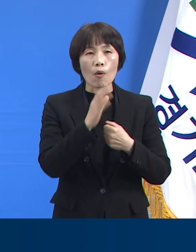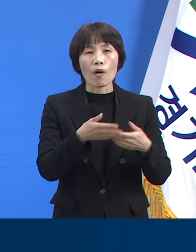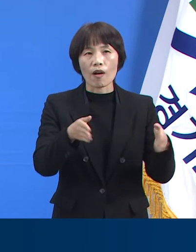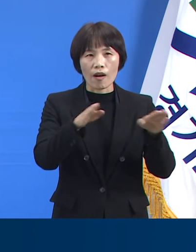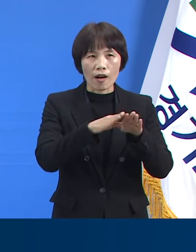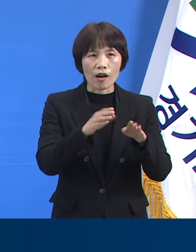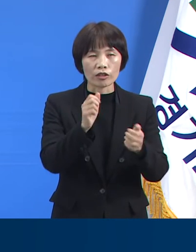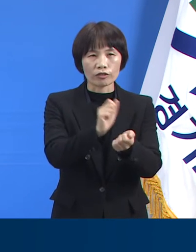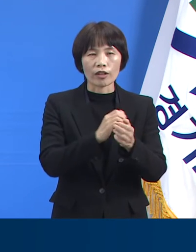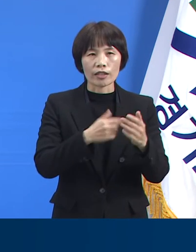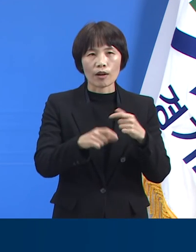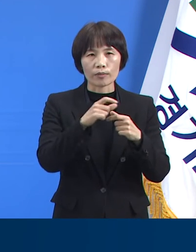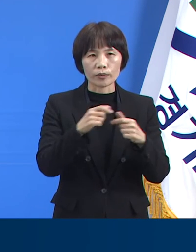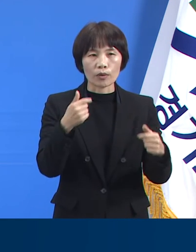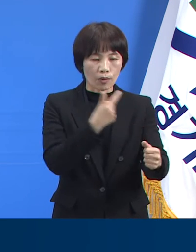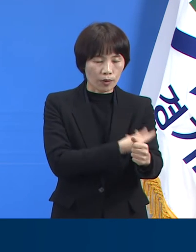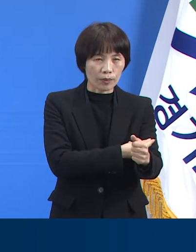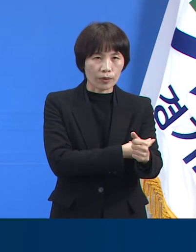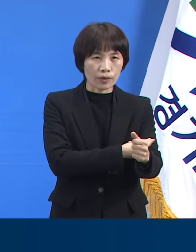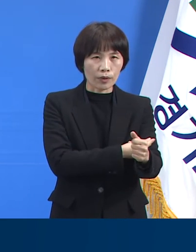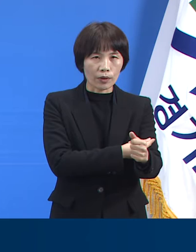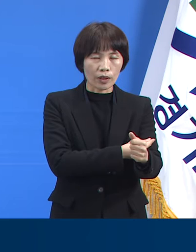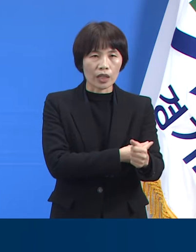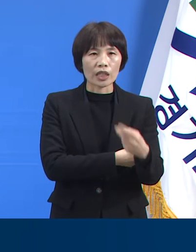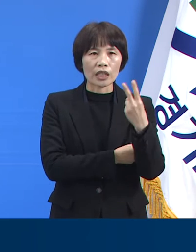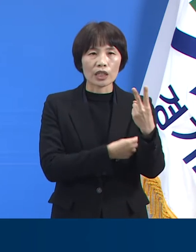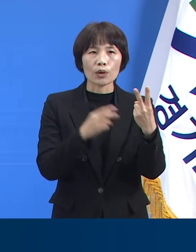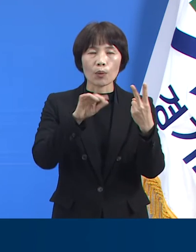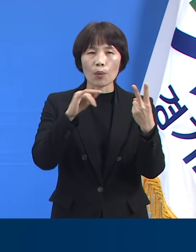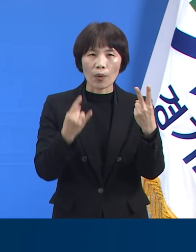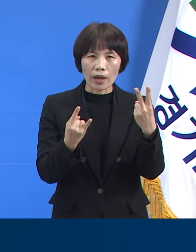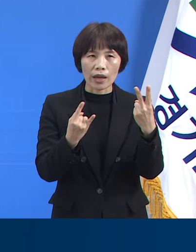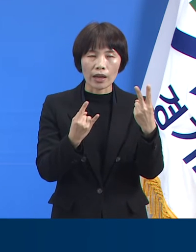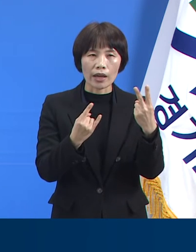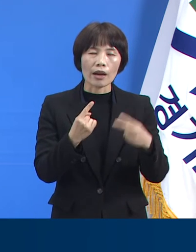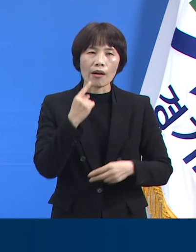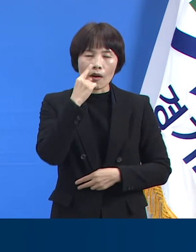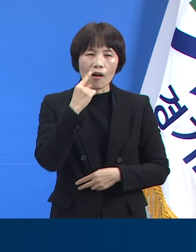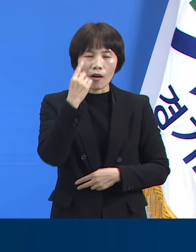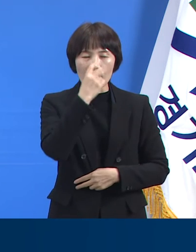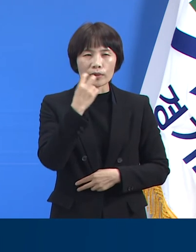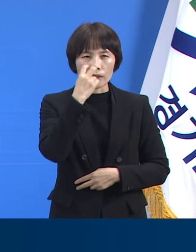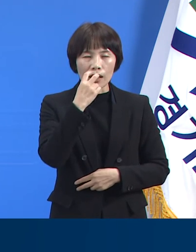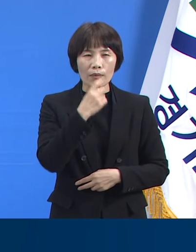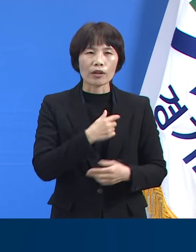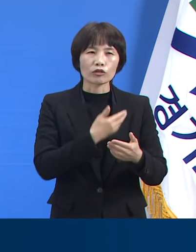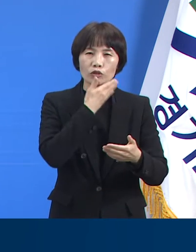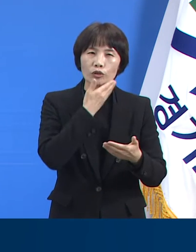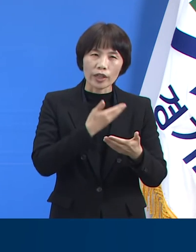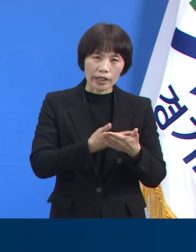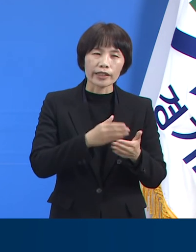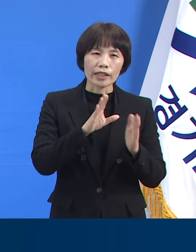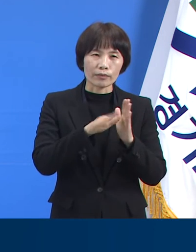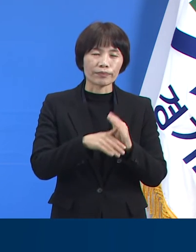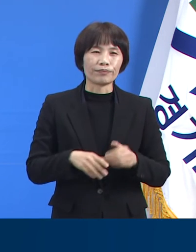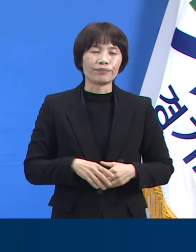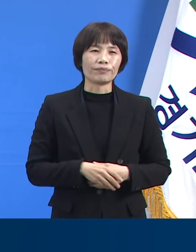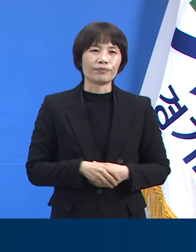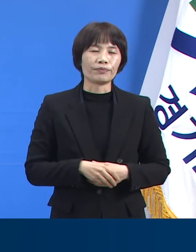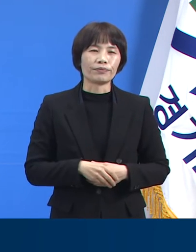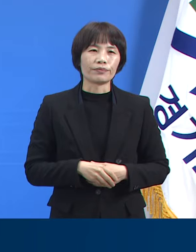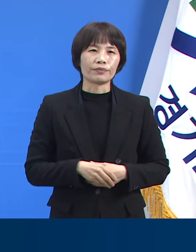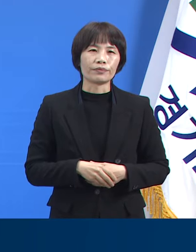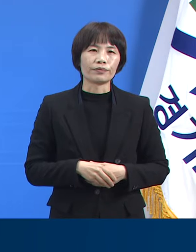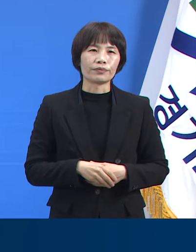추가 접종과 감염 취약 시설에 대해 주의에 PCR 검사를 실시한 것이 주의했던 것으로 분석됩니다. 다음으로